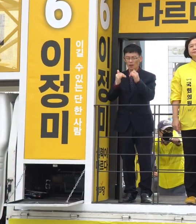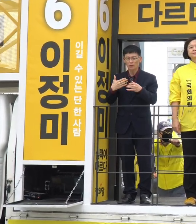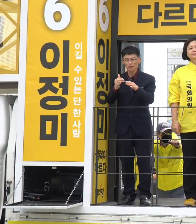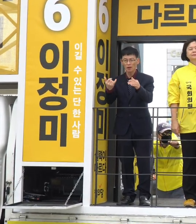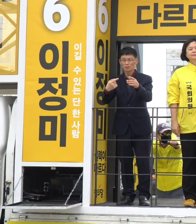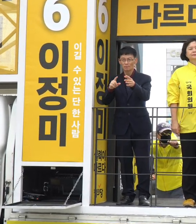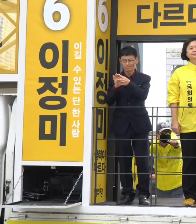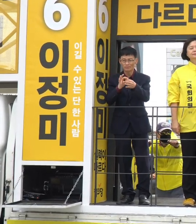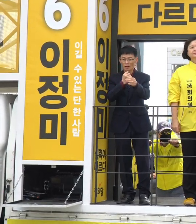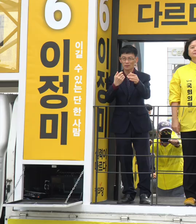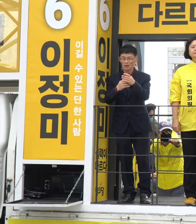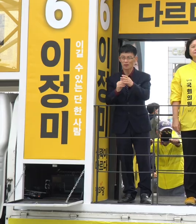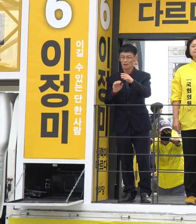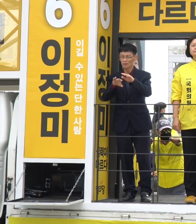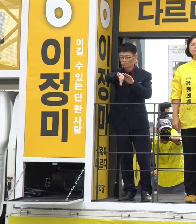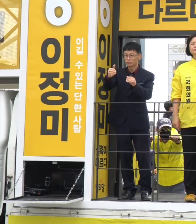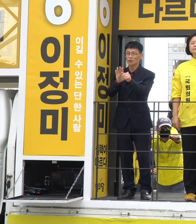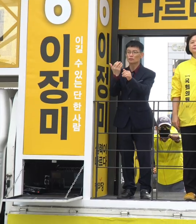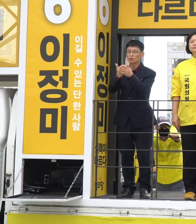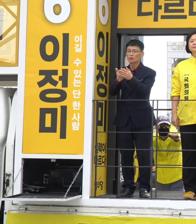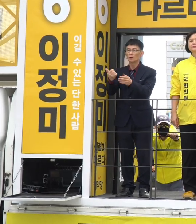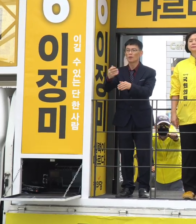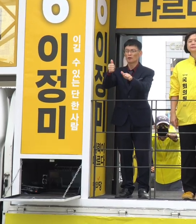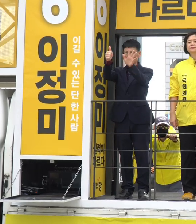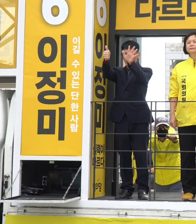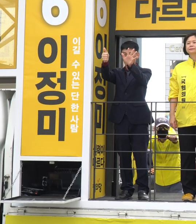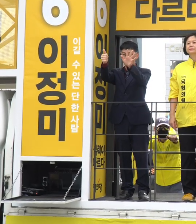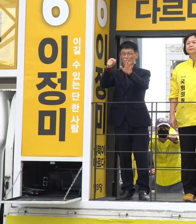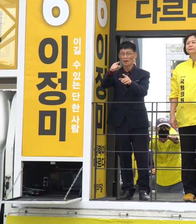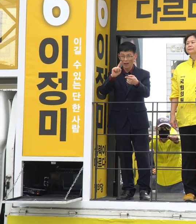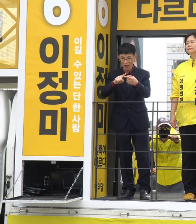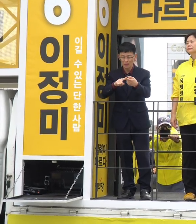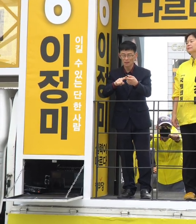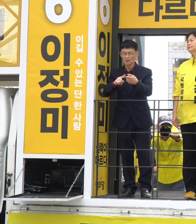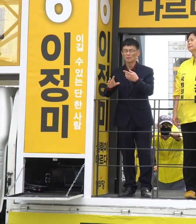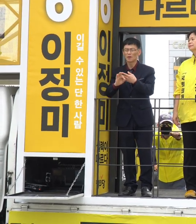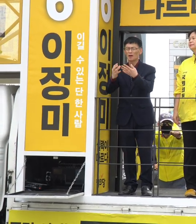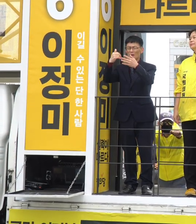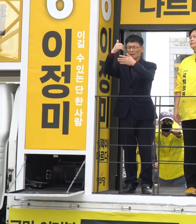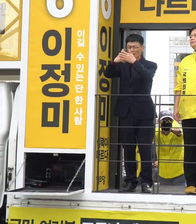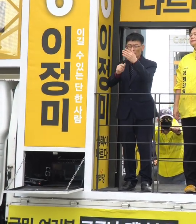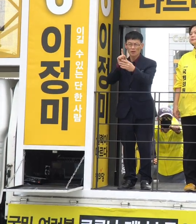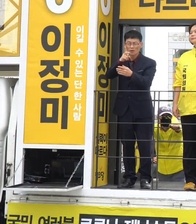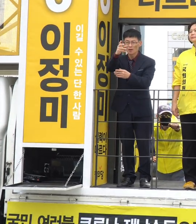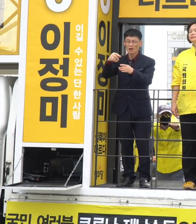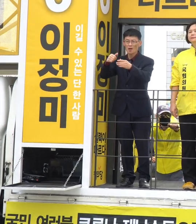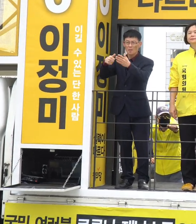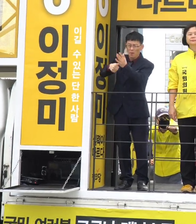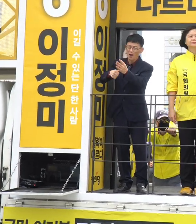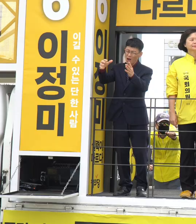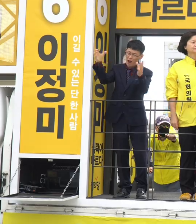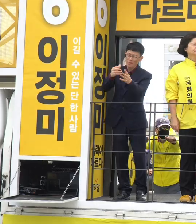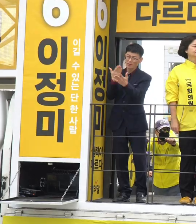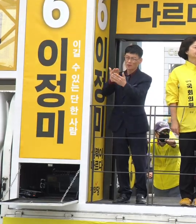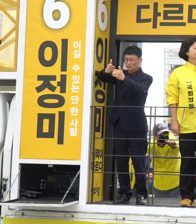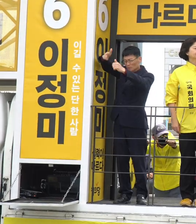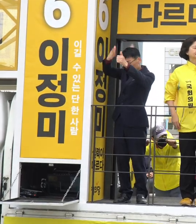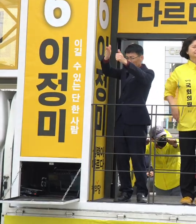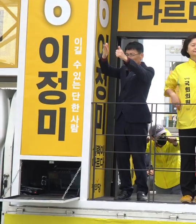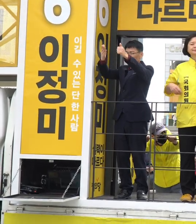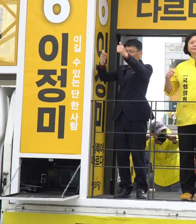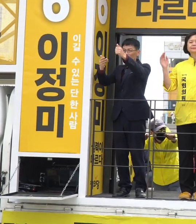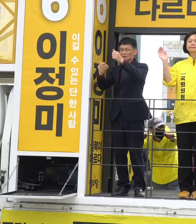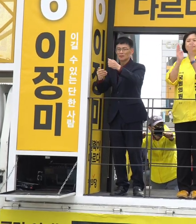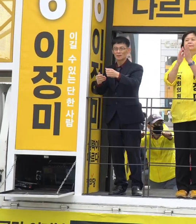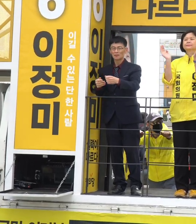약자의 편에서 민생을 지킬 기호 6번 정의당에게 남은 여러분들의 표를 몰아주시기 바랍니다,